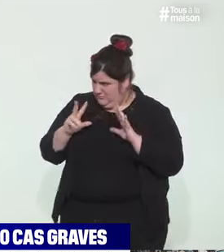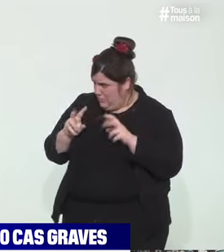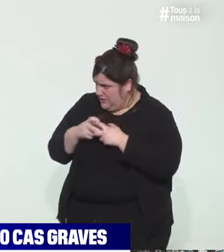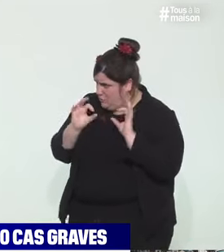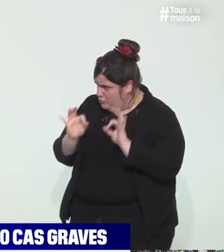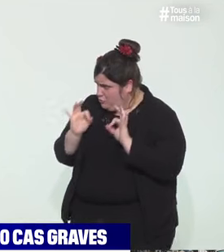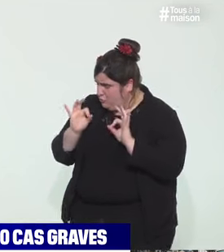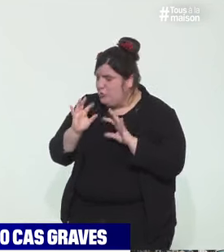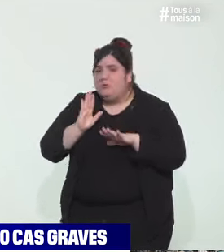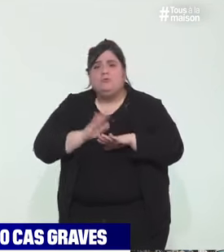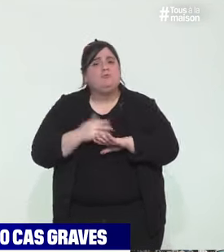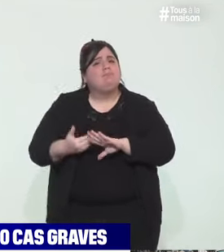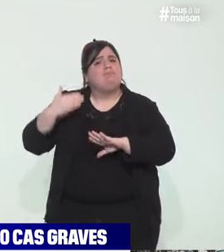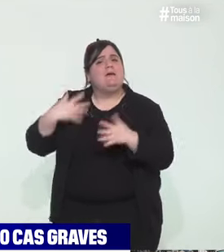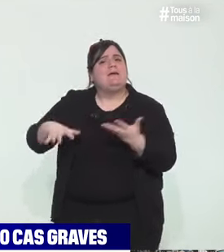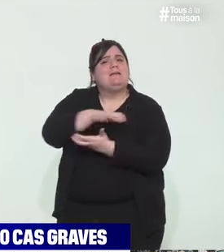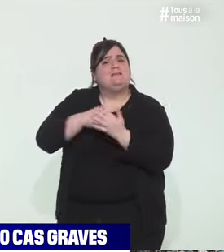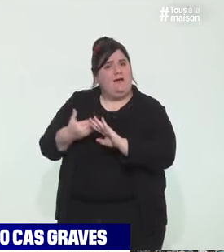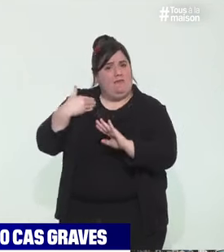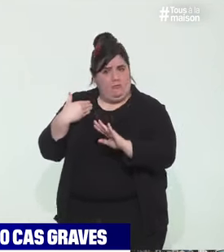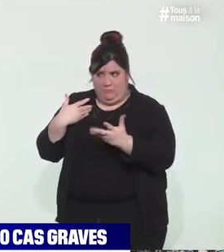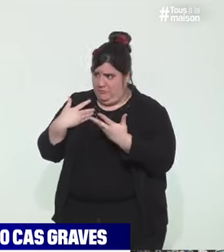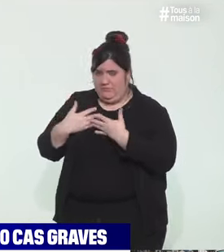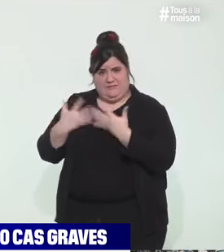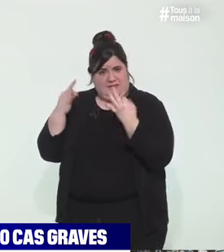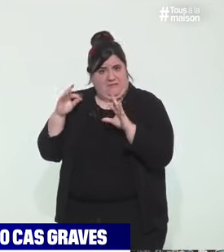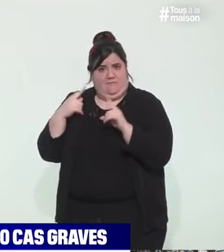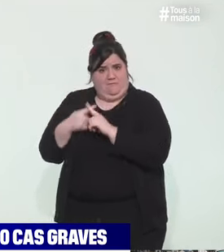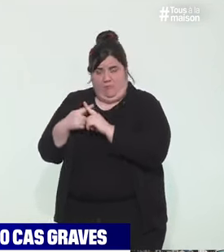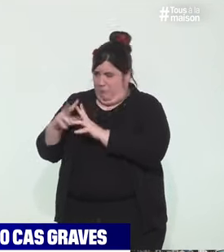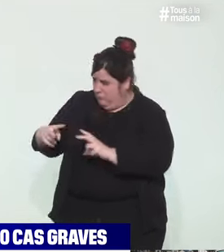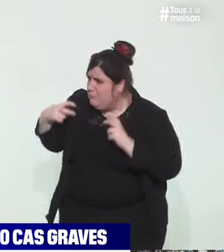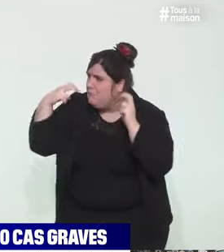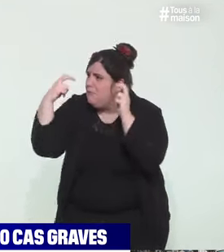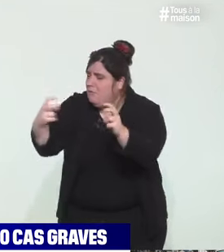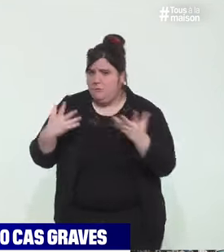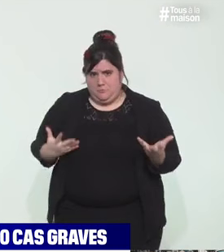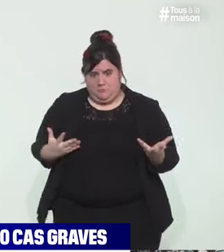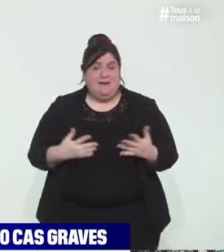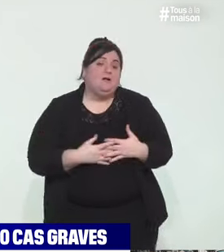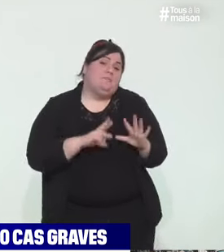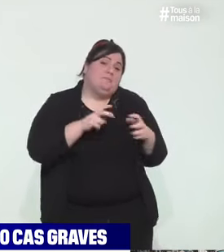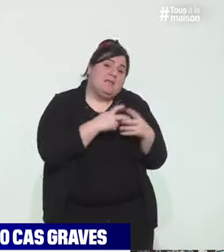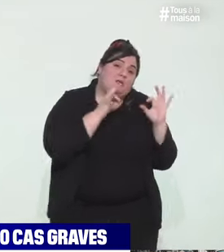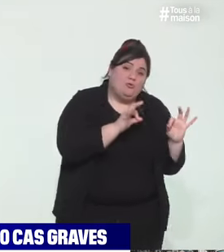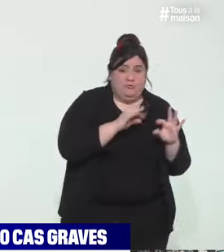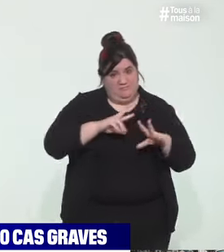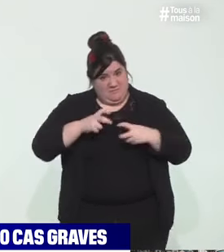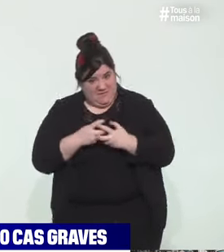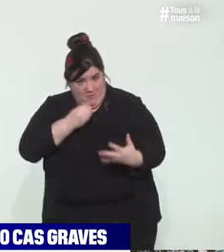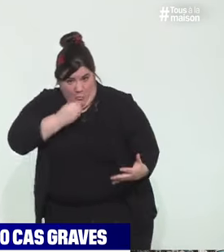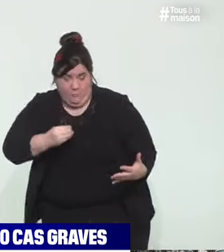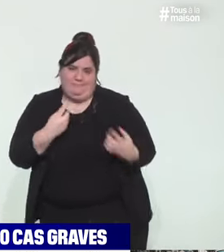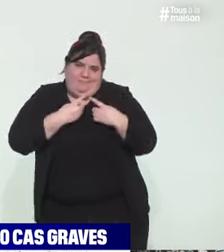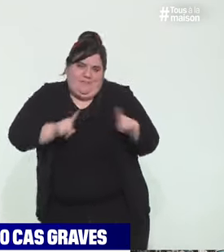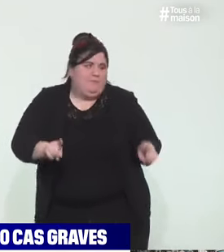Un prix plafond n'est pas le juste prix. Plusieurs questions pour BFM TV, dont une en lien avec CNews. Quand est-ce que la carte des capacités